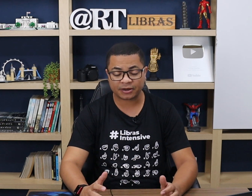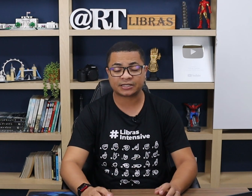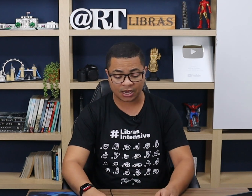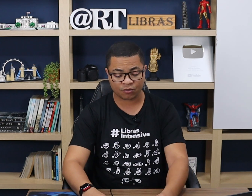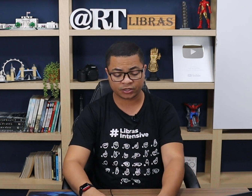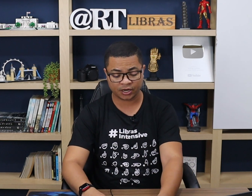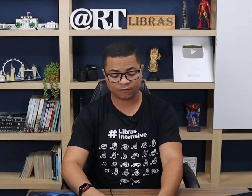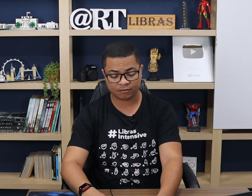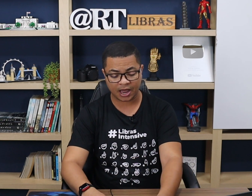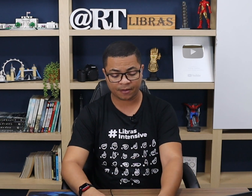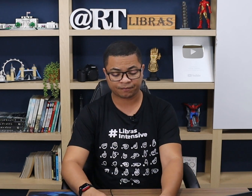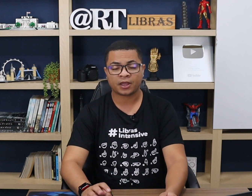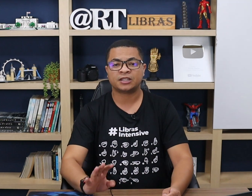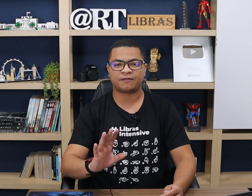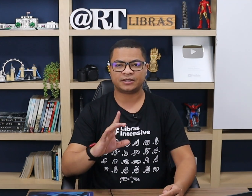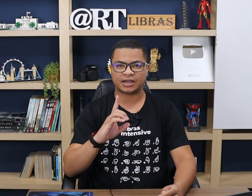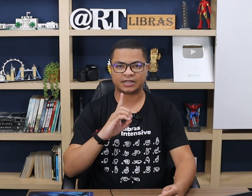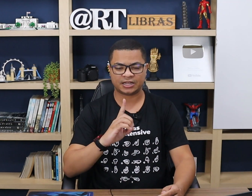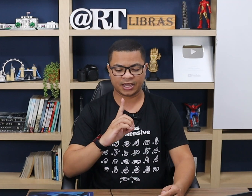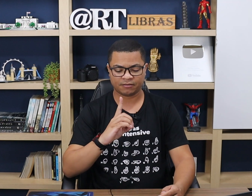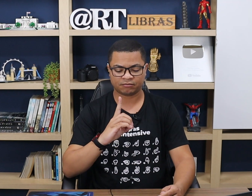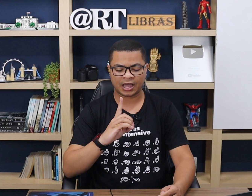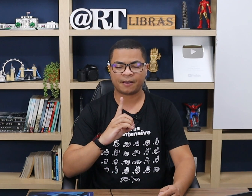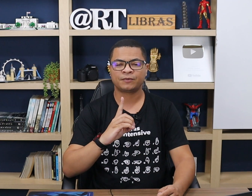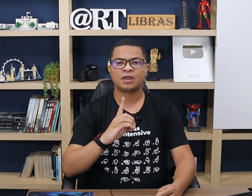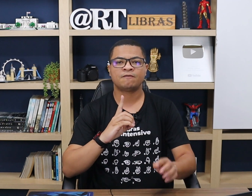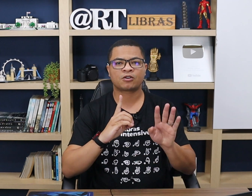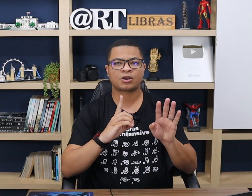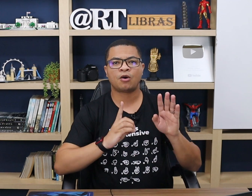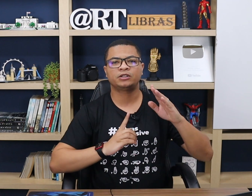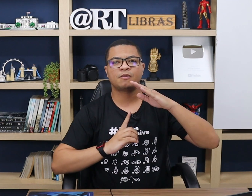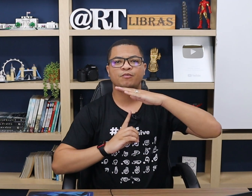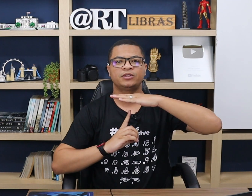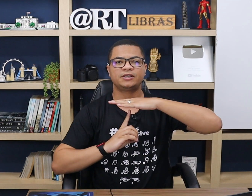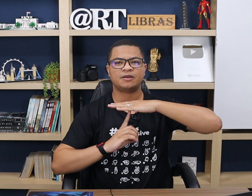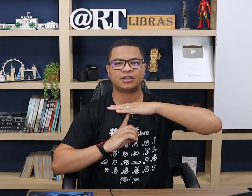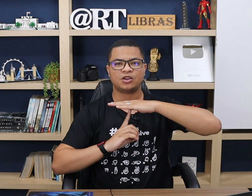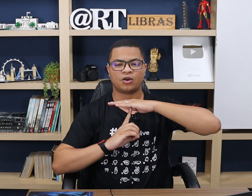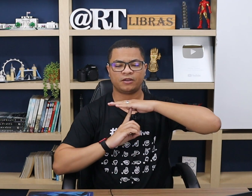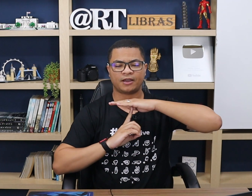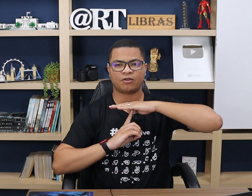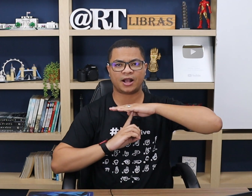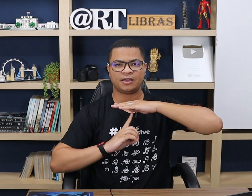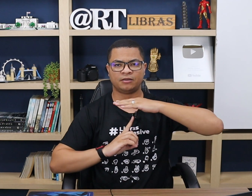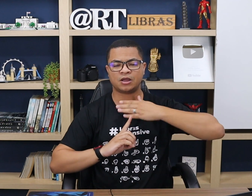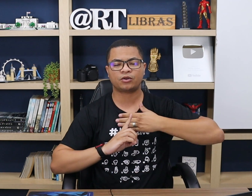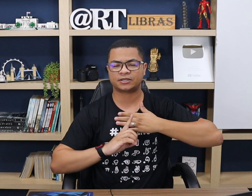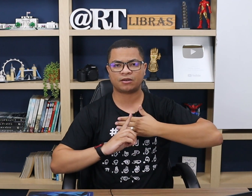depressão Rodrigo vamos lá vai fazer a letra D tá vai colocar outra mão por cima aqui ó e vai colocar aqui não encostar